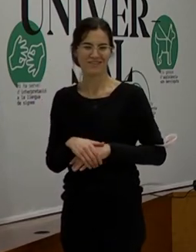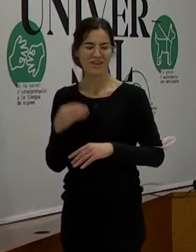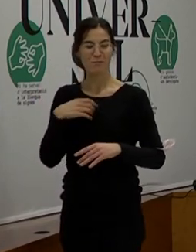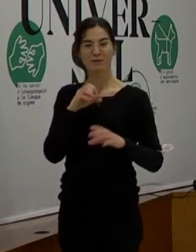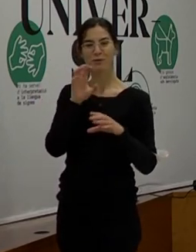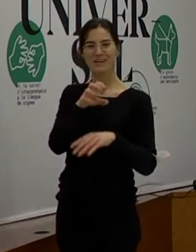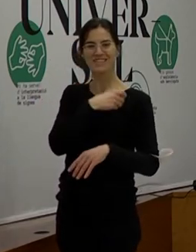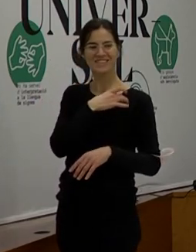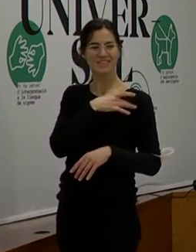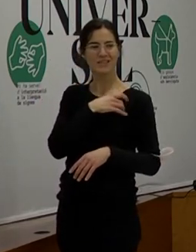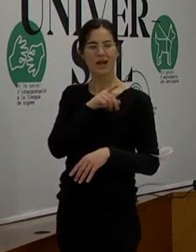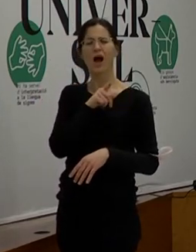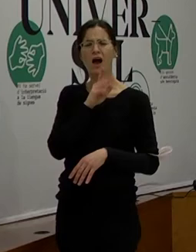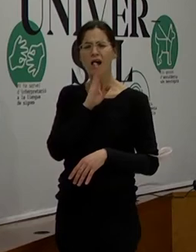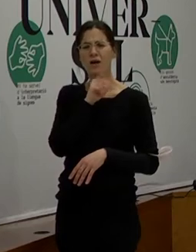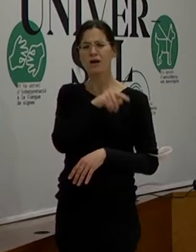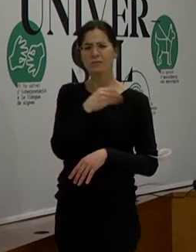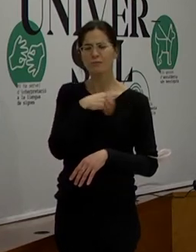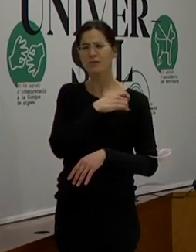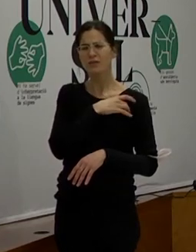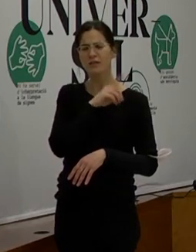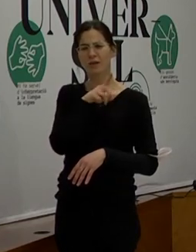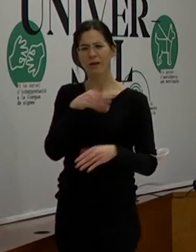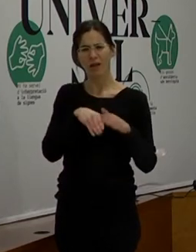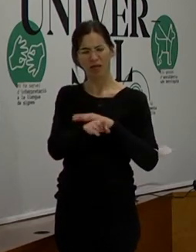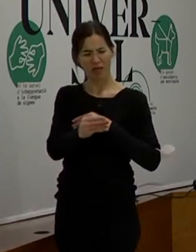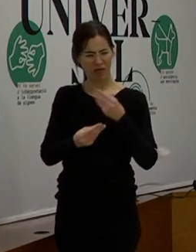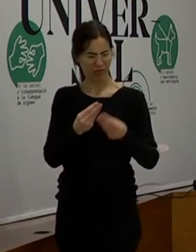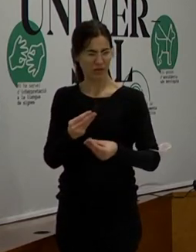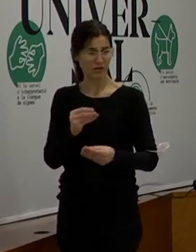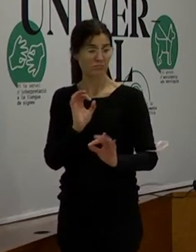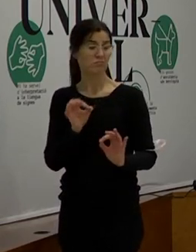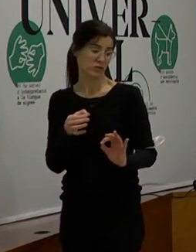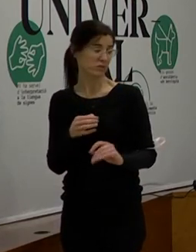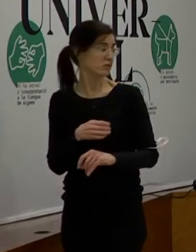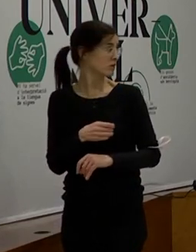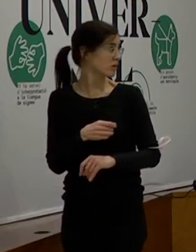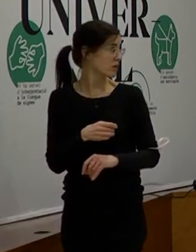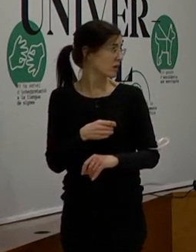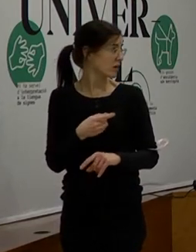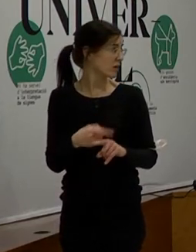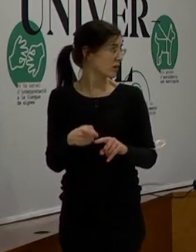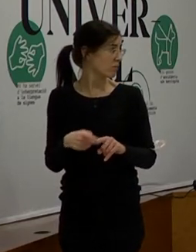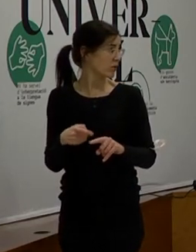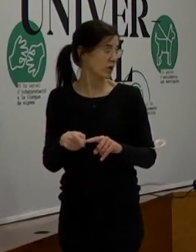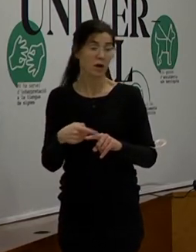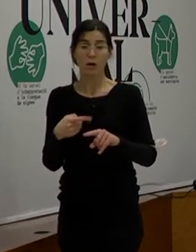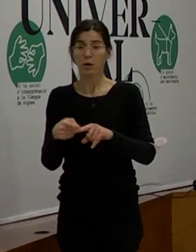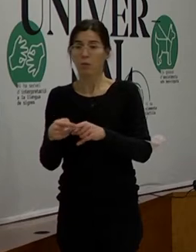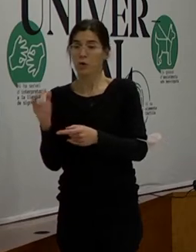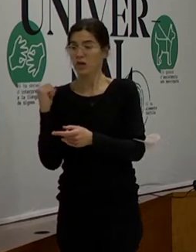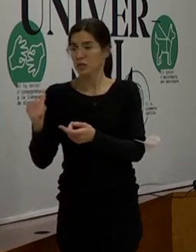Xile. Ah, a Xile també fan peatonalització de carrers? Sí. I per què? Perquè se forran